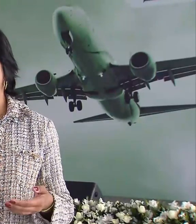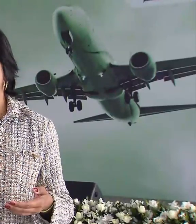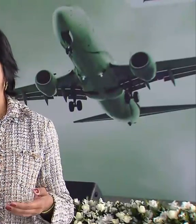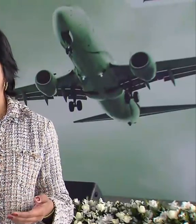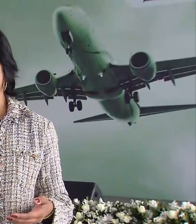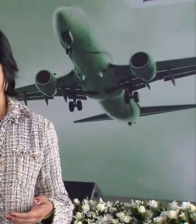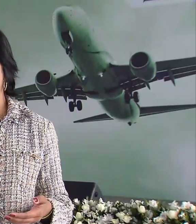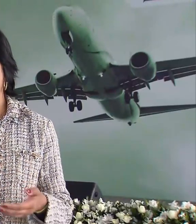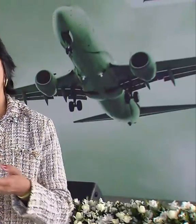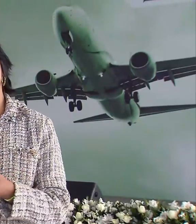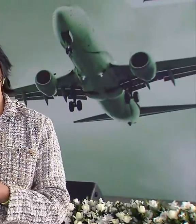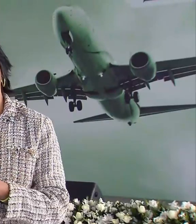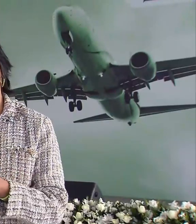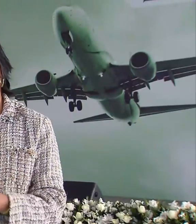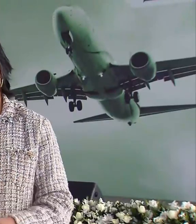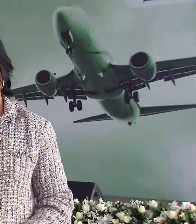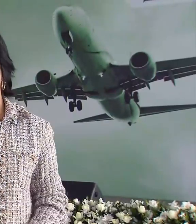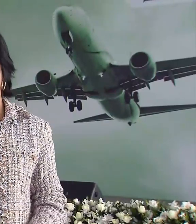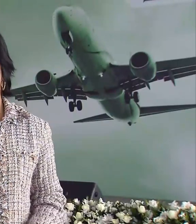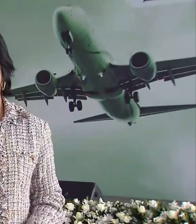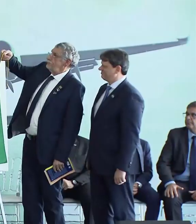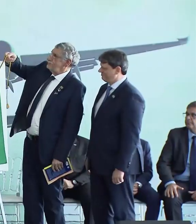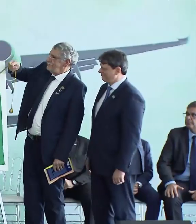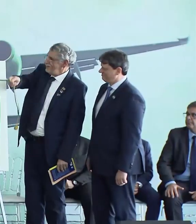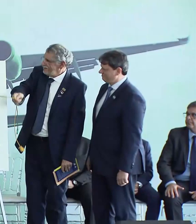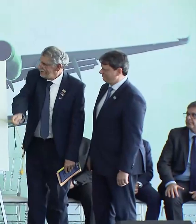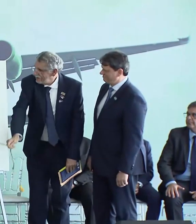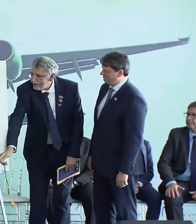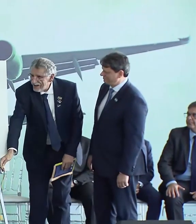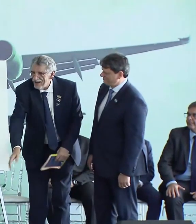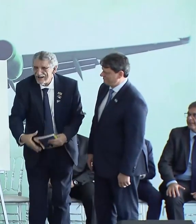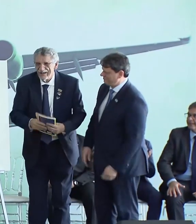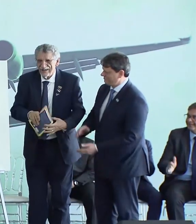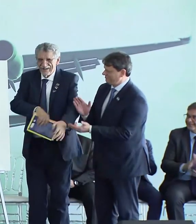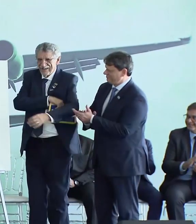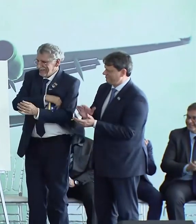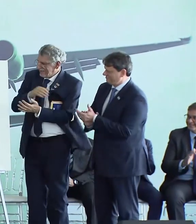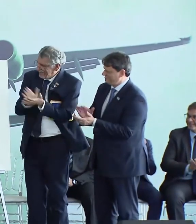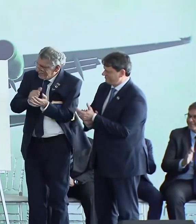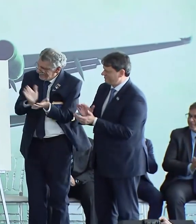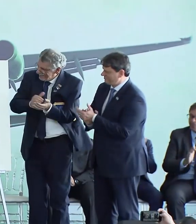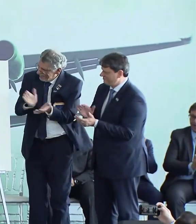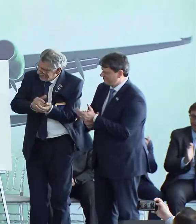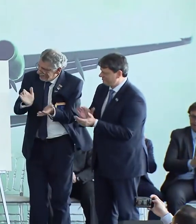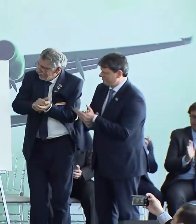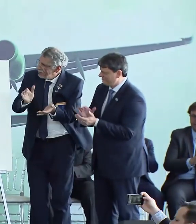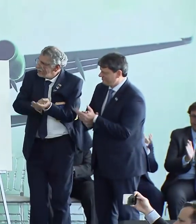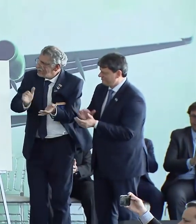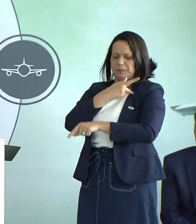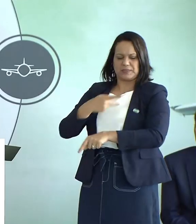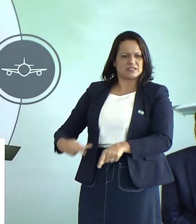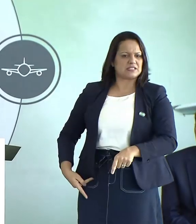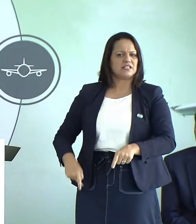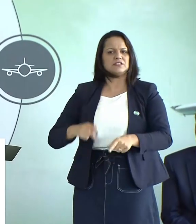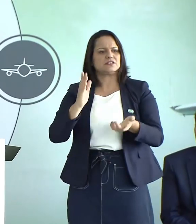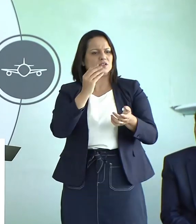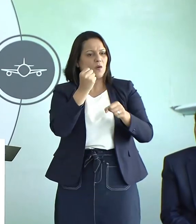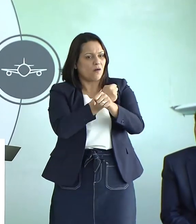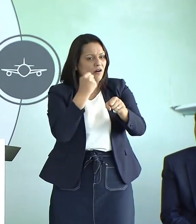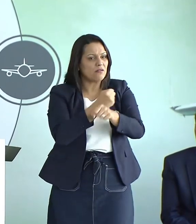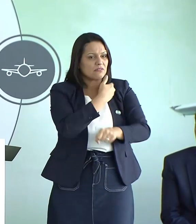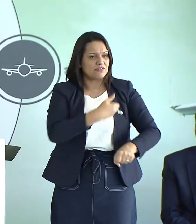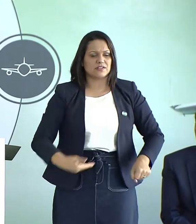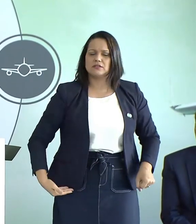foi repassado pela União ao Estado da Bahia. O presidente Jair Bolsonaro participou da inauguração. É uma